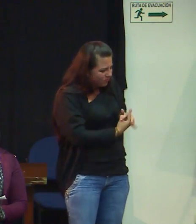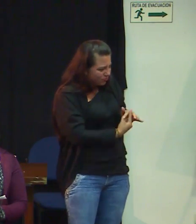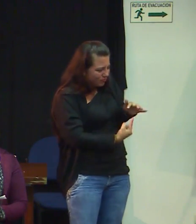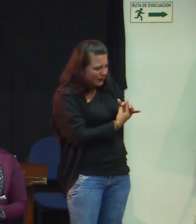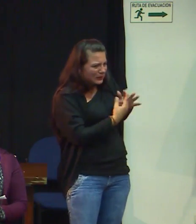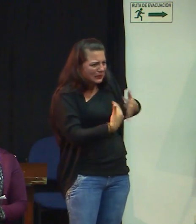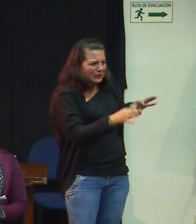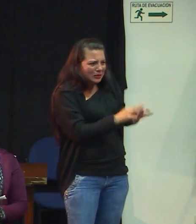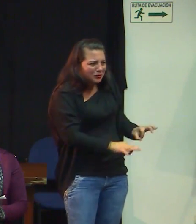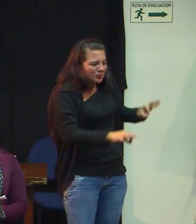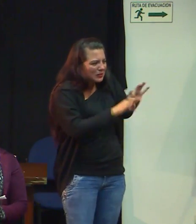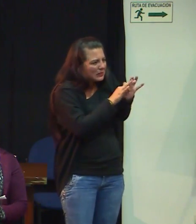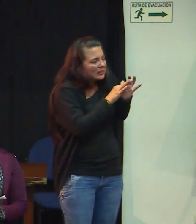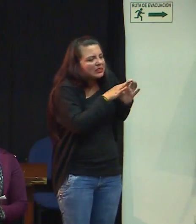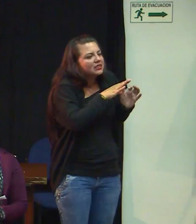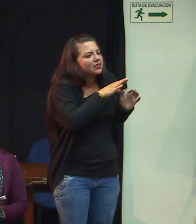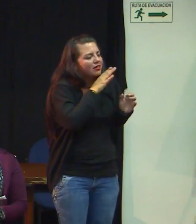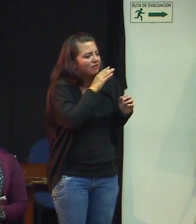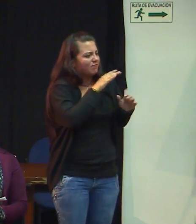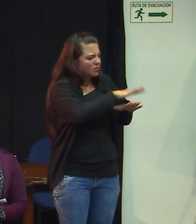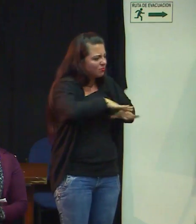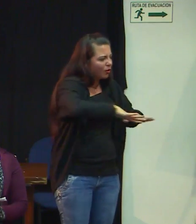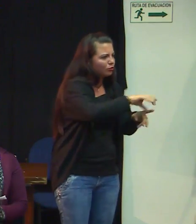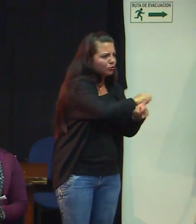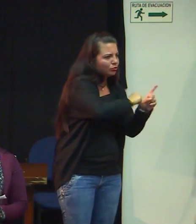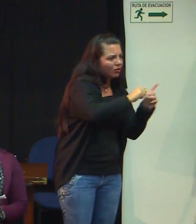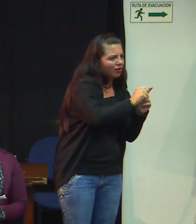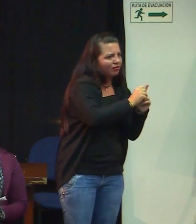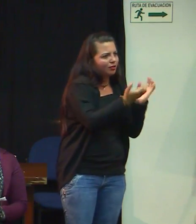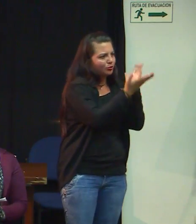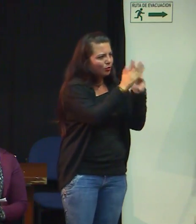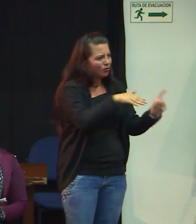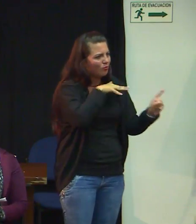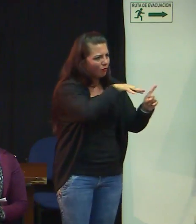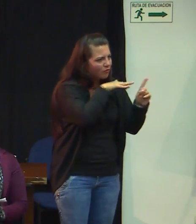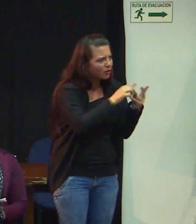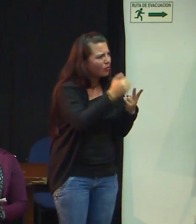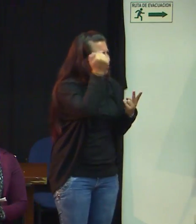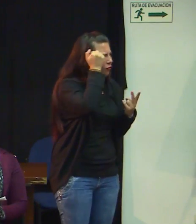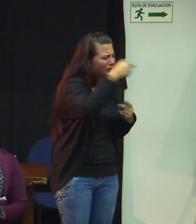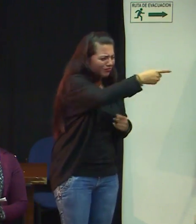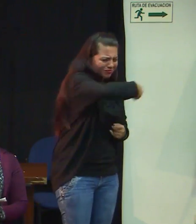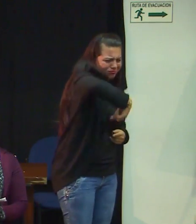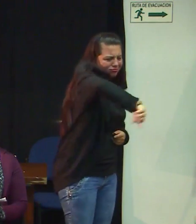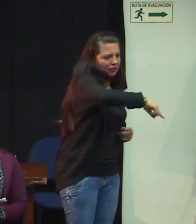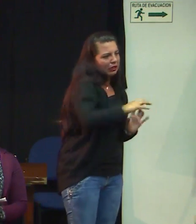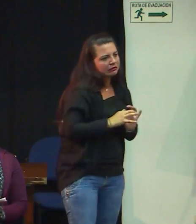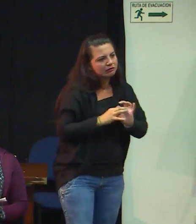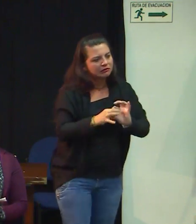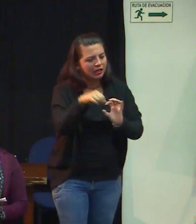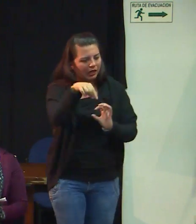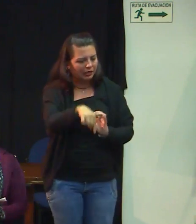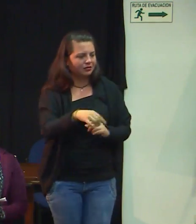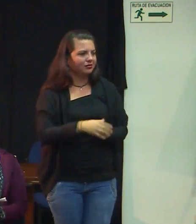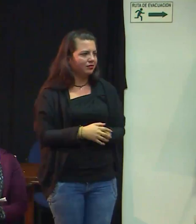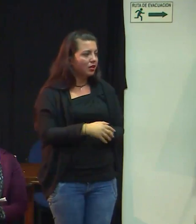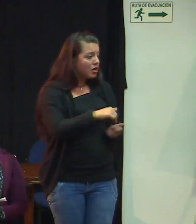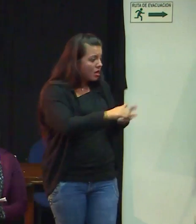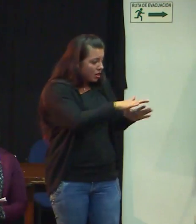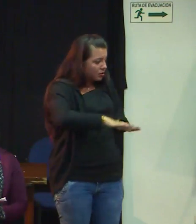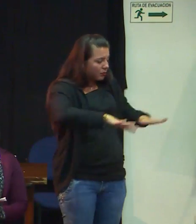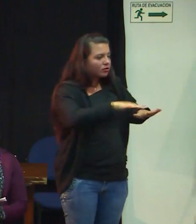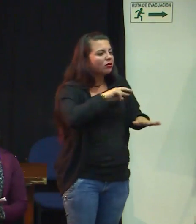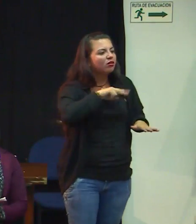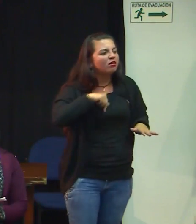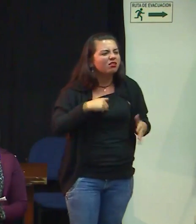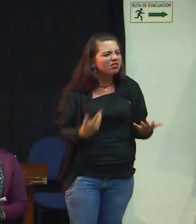por espacios sociales, movimientos estudiantiles, profesores y demás, ¿sí? Entonces, desde esos espacios, nosotros lo